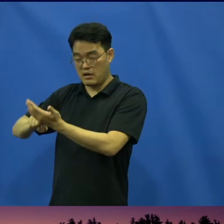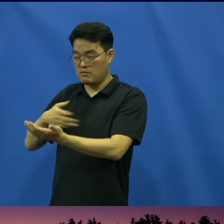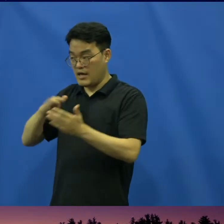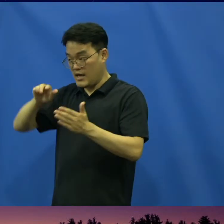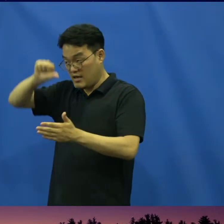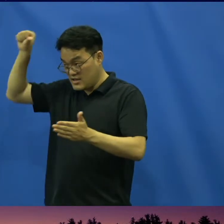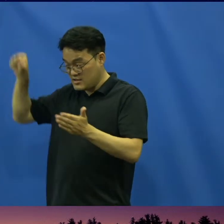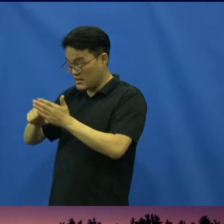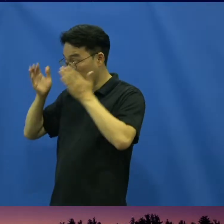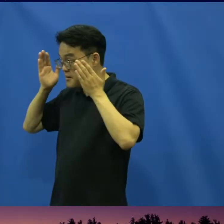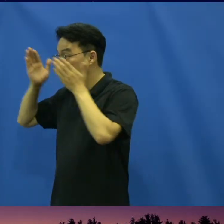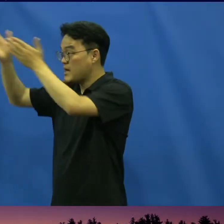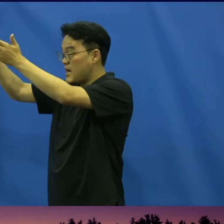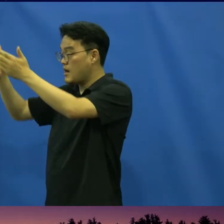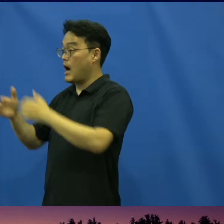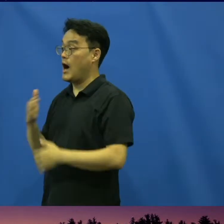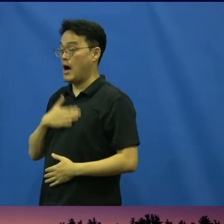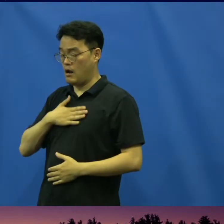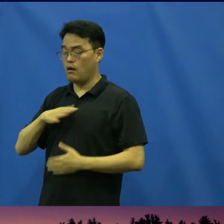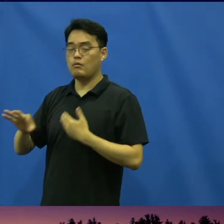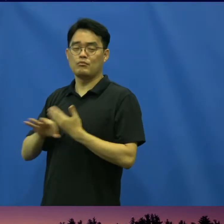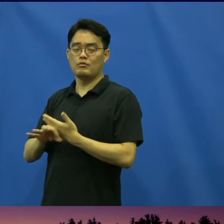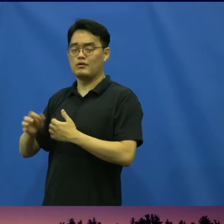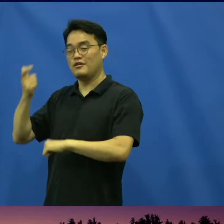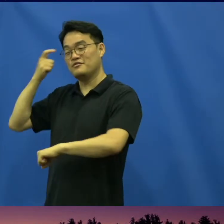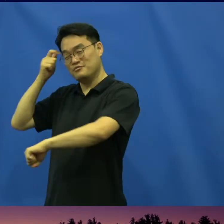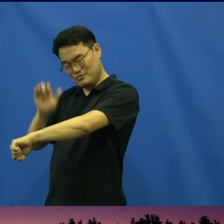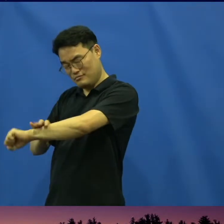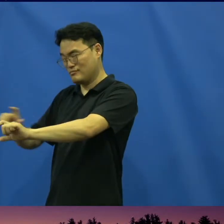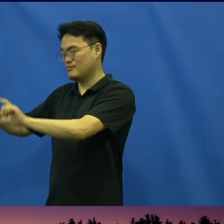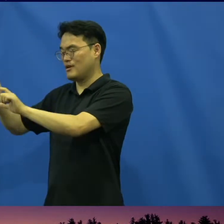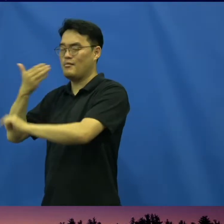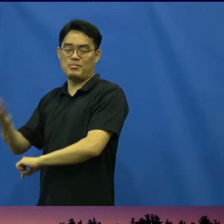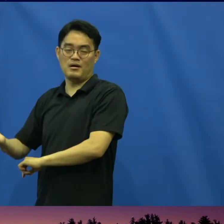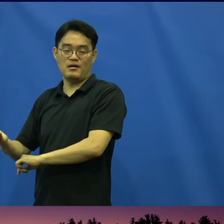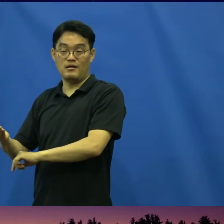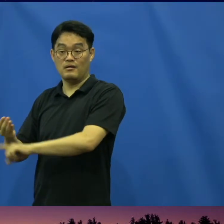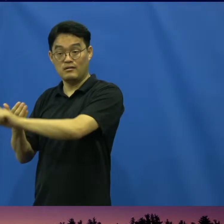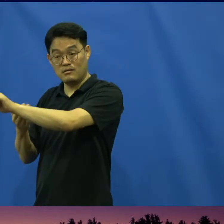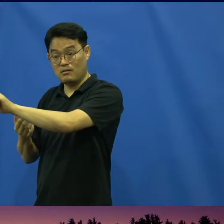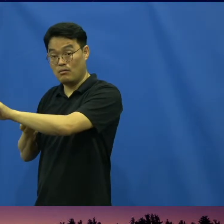있는 돈도 방향이 없는 거예요. 그러니까 아무 때나 쓰는 거잖아요.